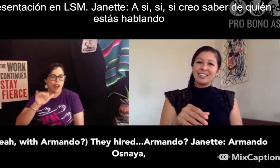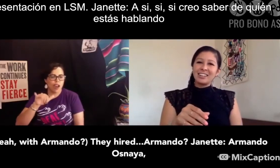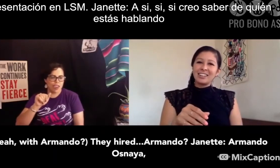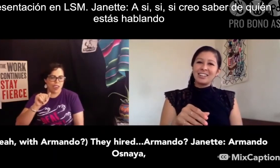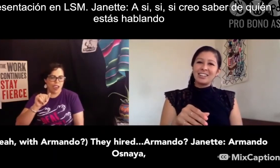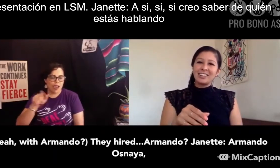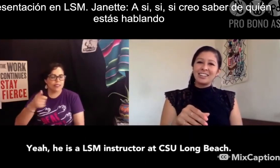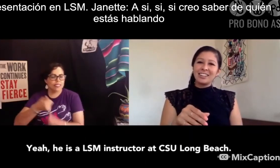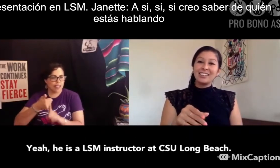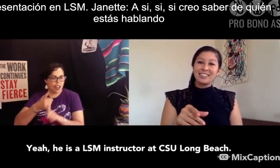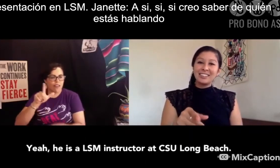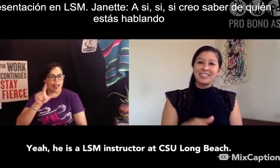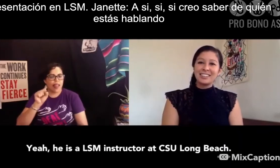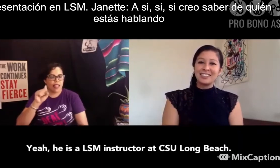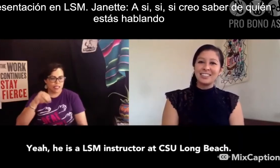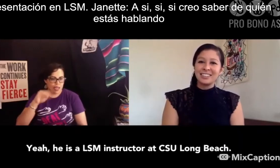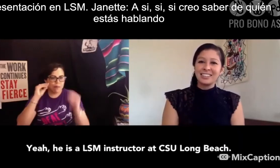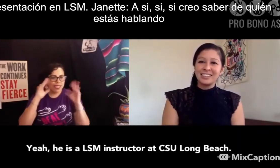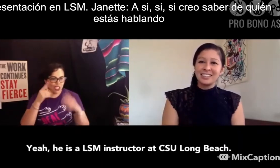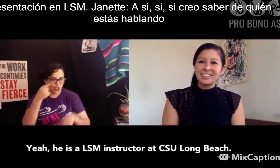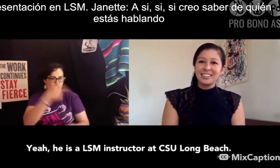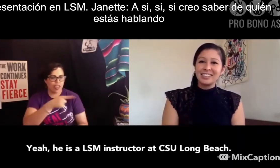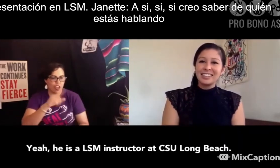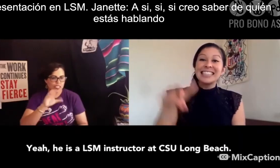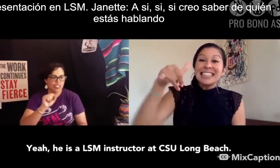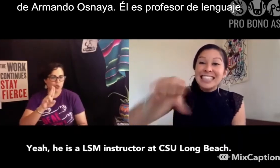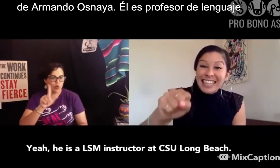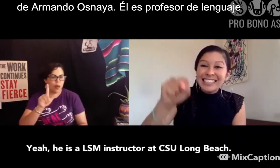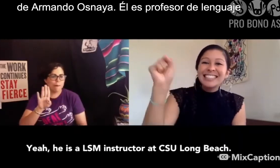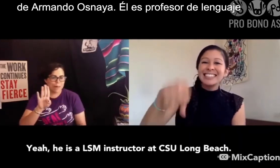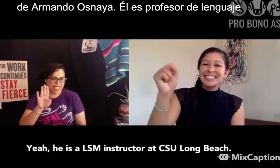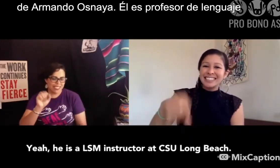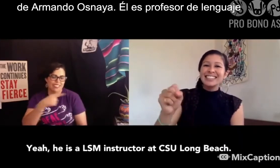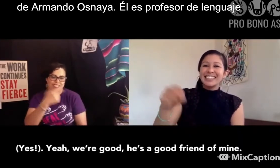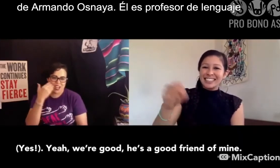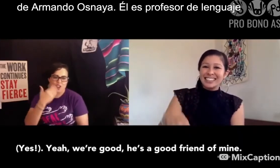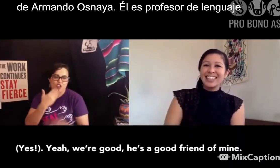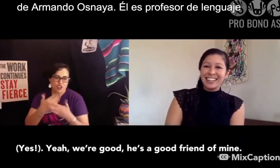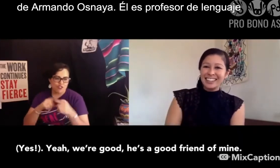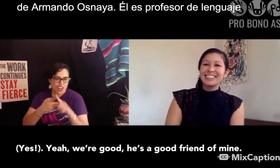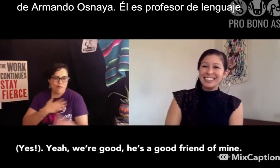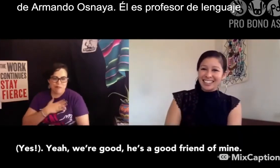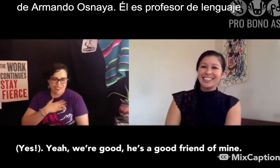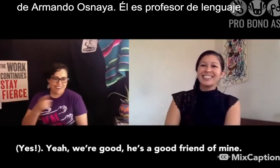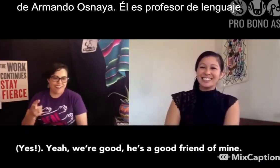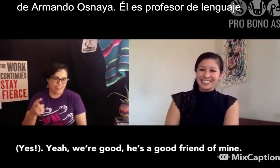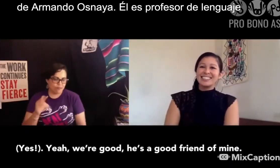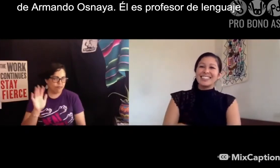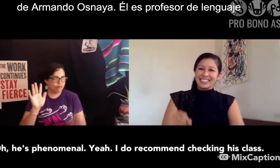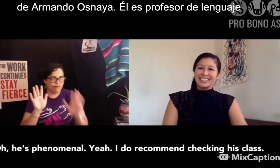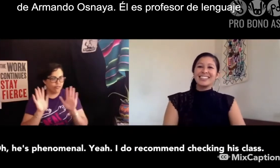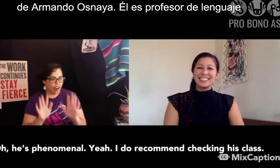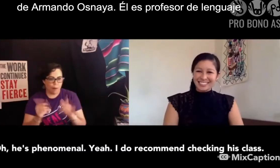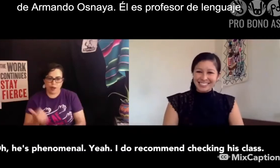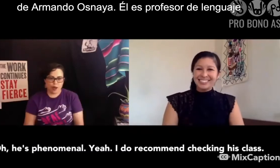en LSM. Ah, sí, creo de saber de quién estás hablando, de Armando Osnaya.